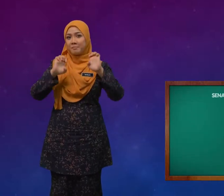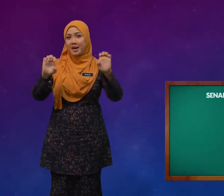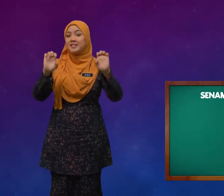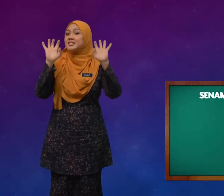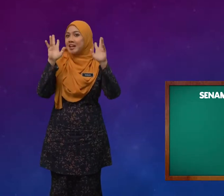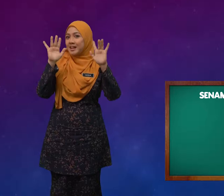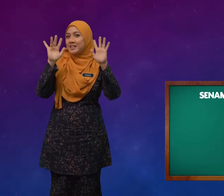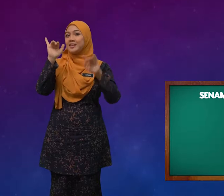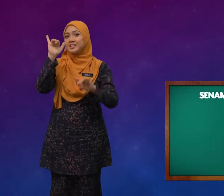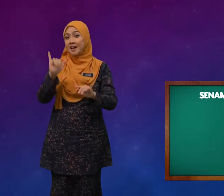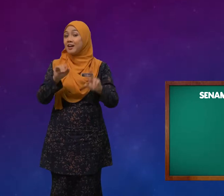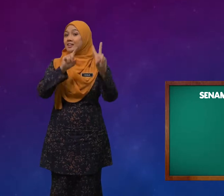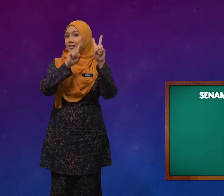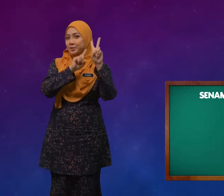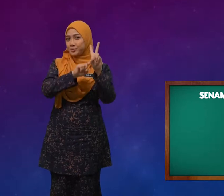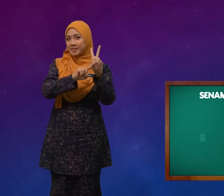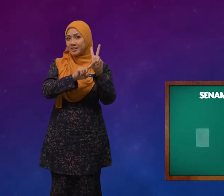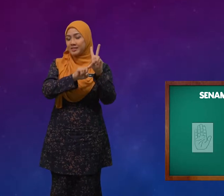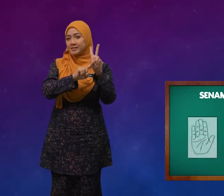Senaman jari yang kedua,